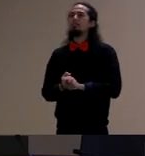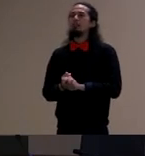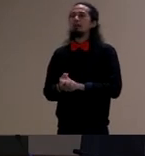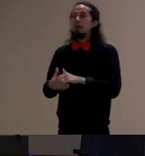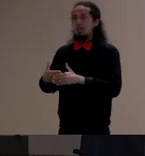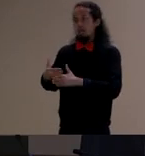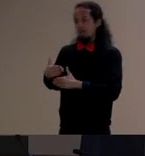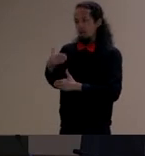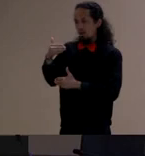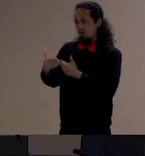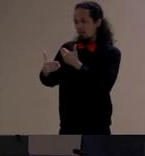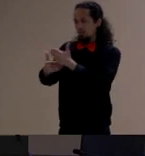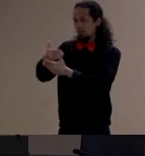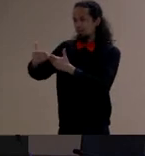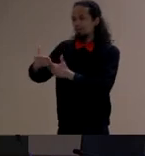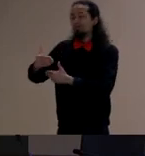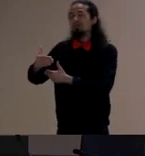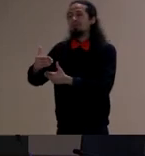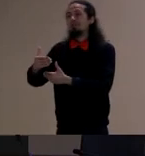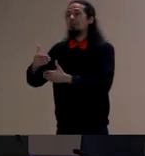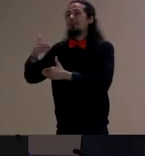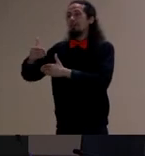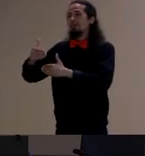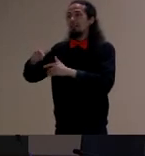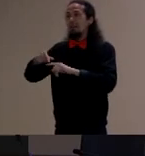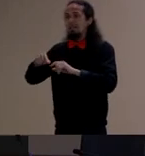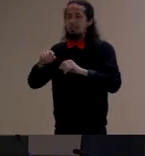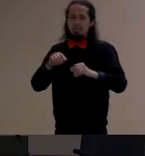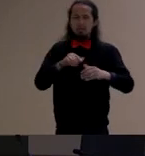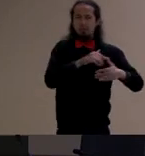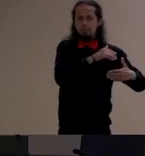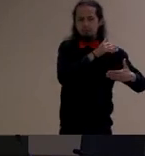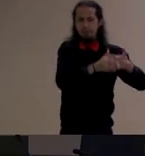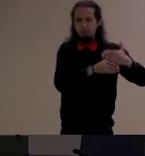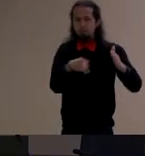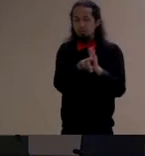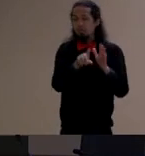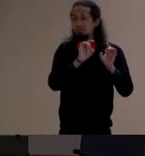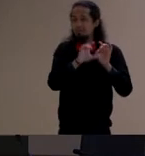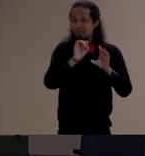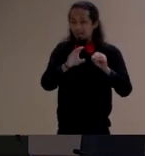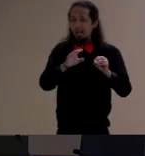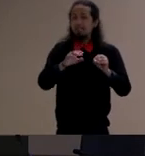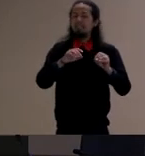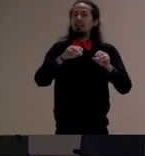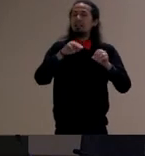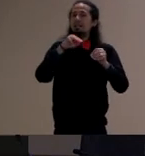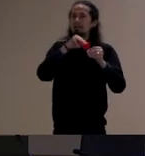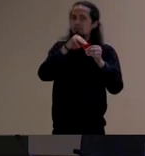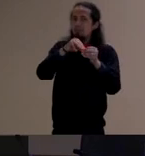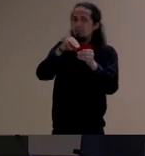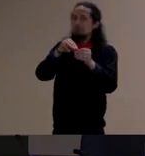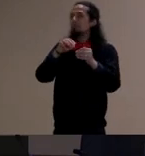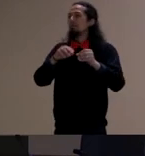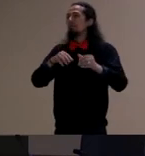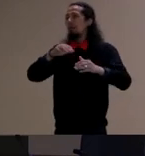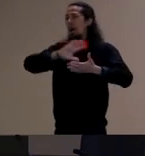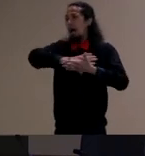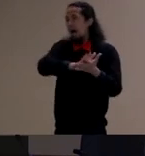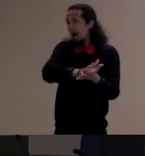todo o percurso da rede né Toda eu tô todo o percurso de construção né das orientações curriculares